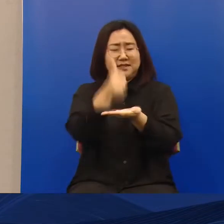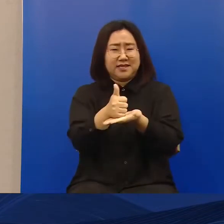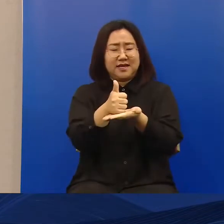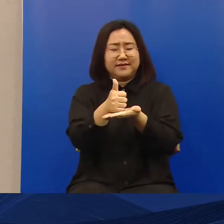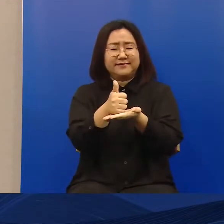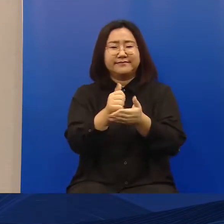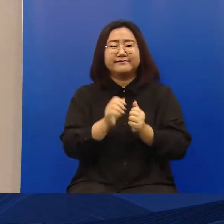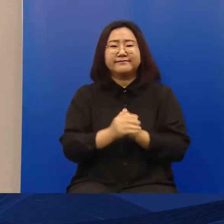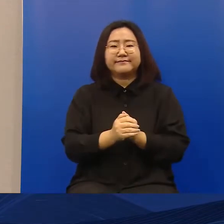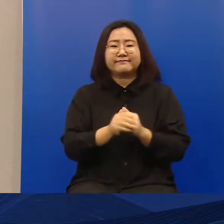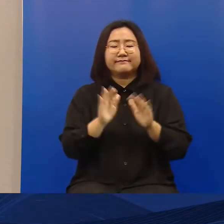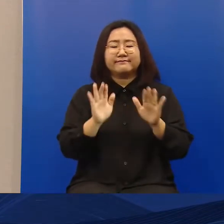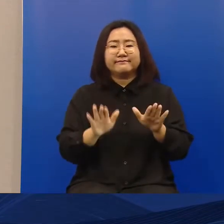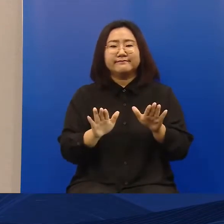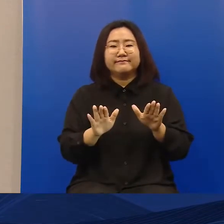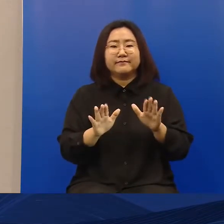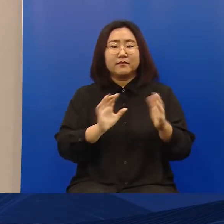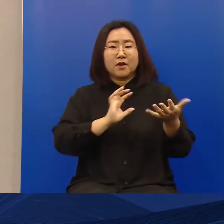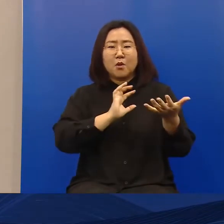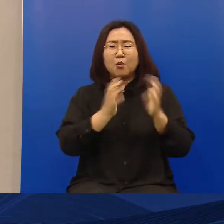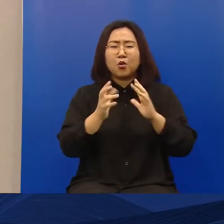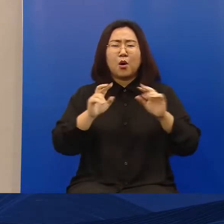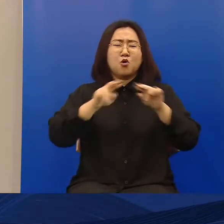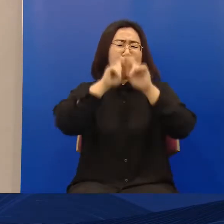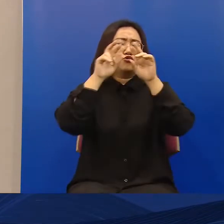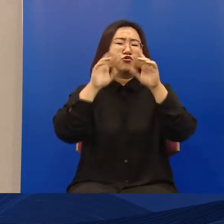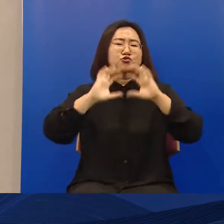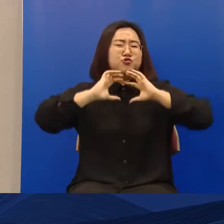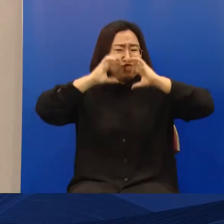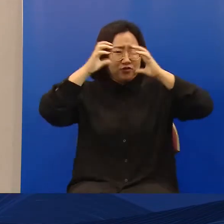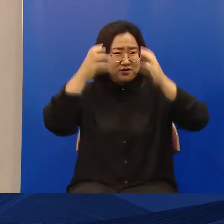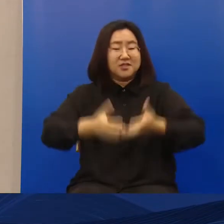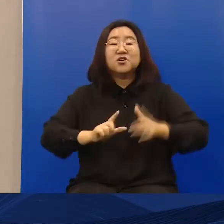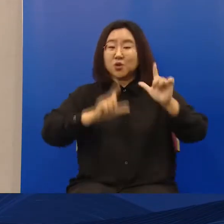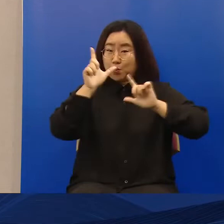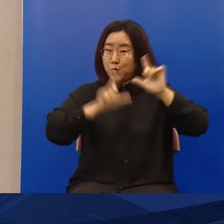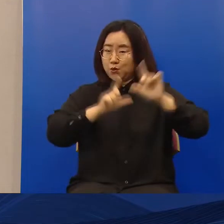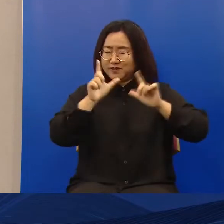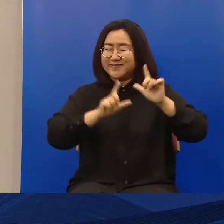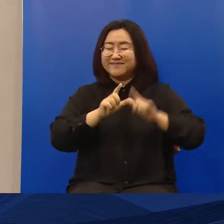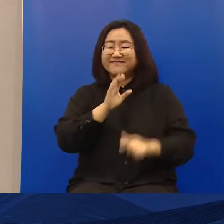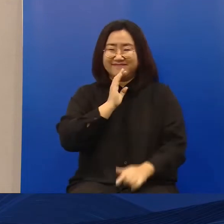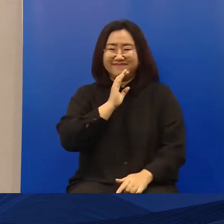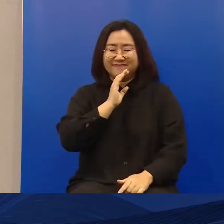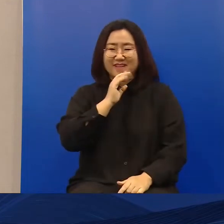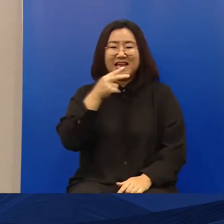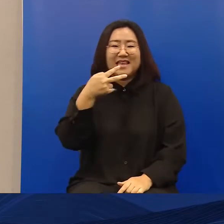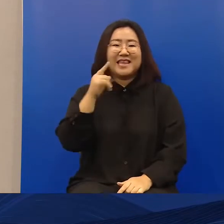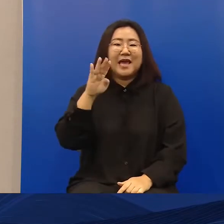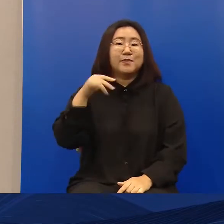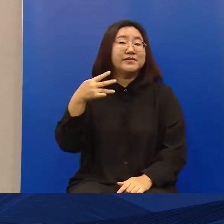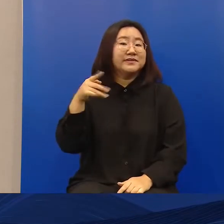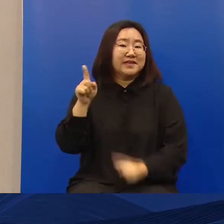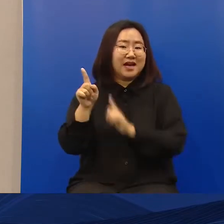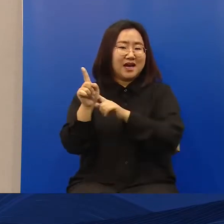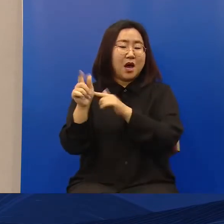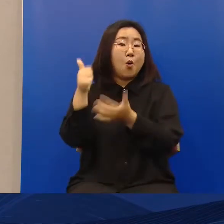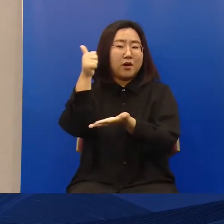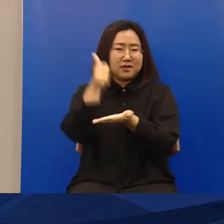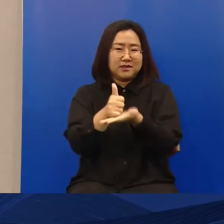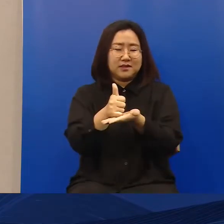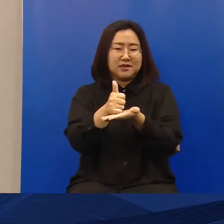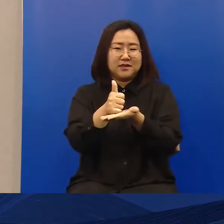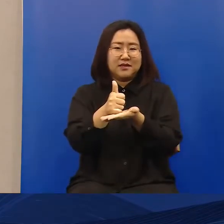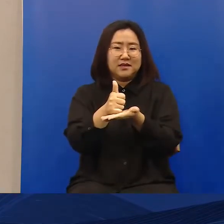하십니다. 오늘 우리 포럼이 국제적인 그런 모습을 띠게 되었는데요. 이 데보라 러셀